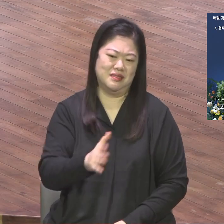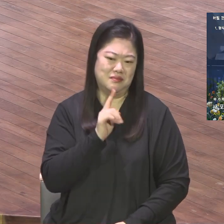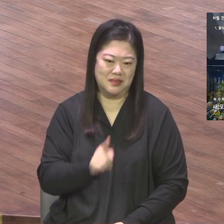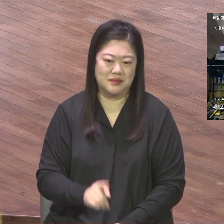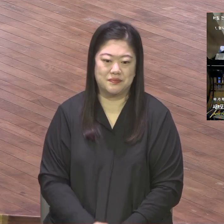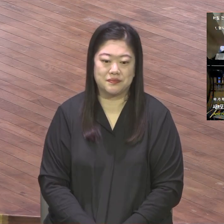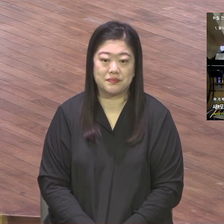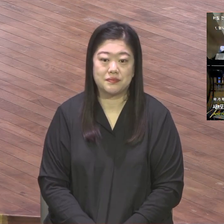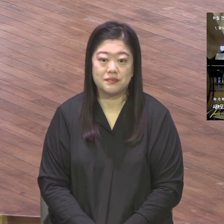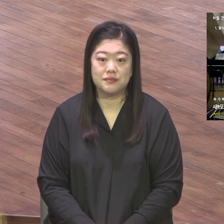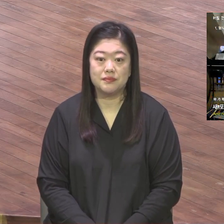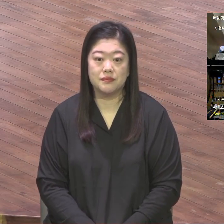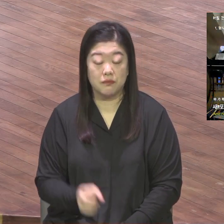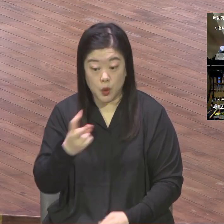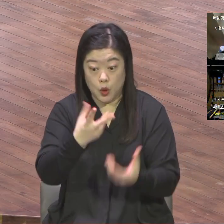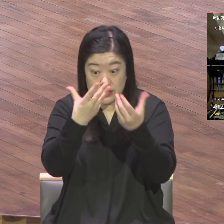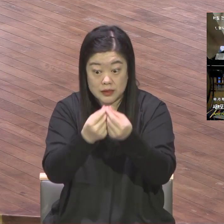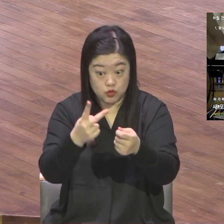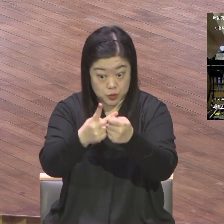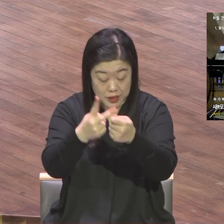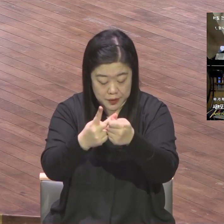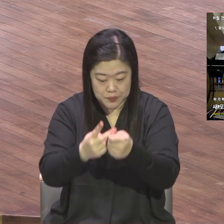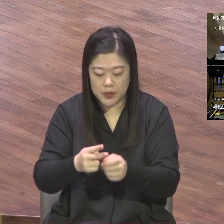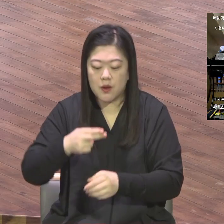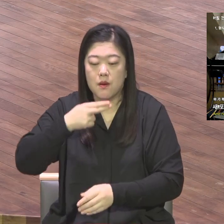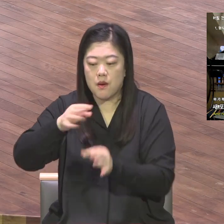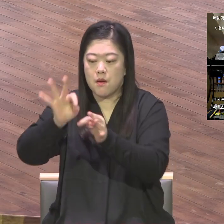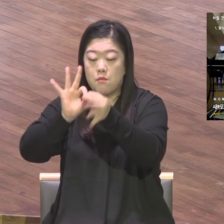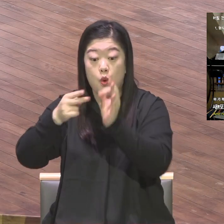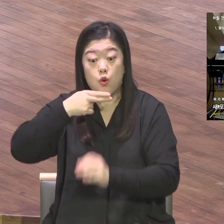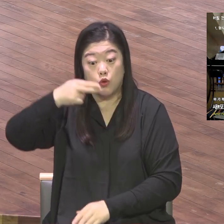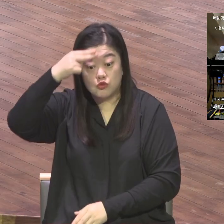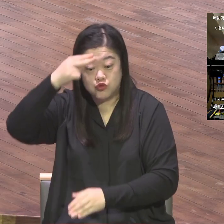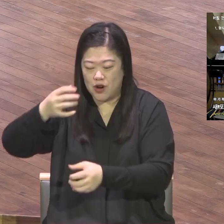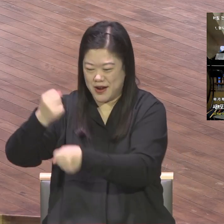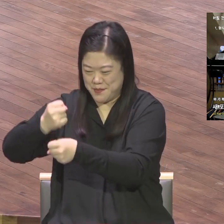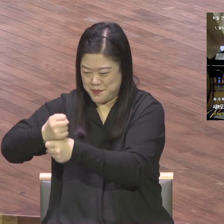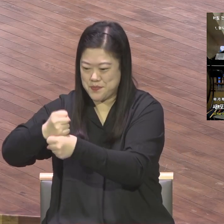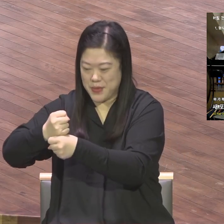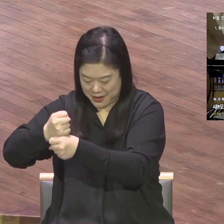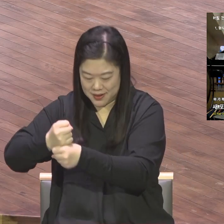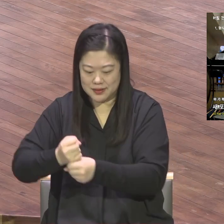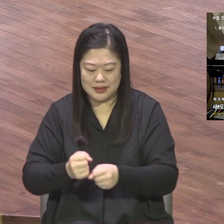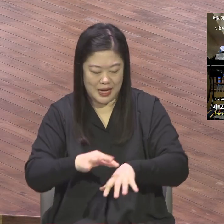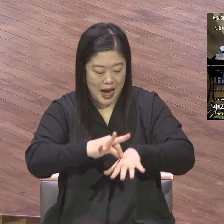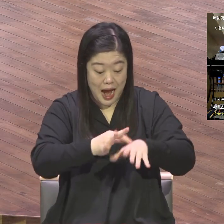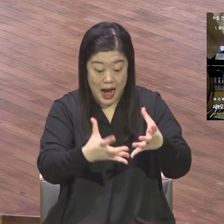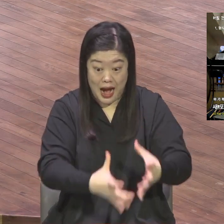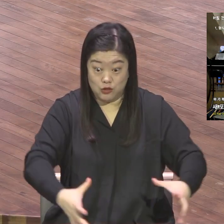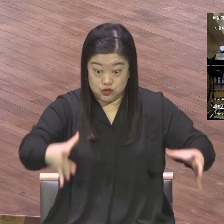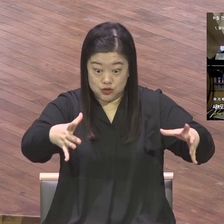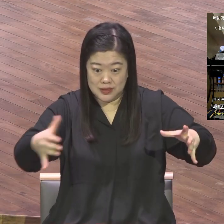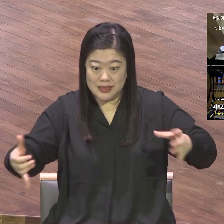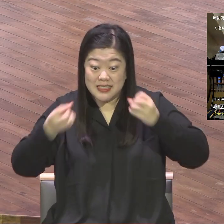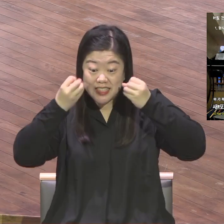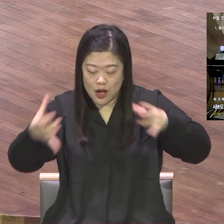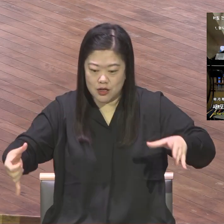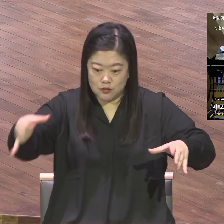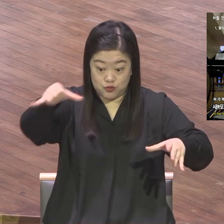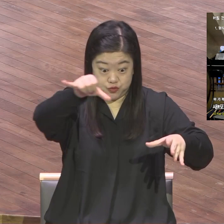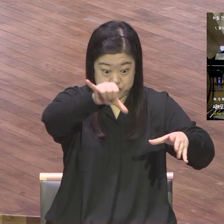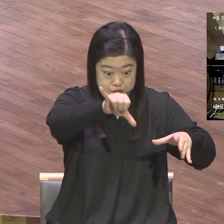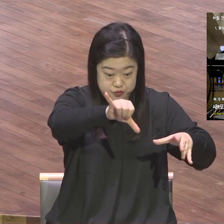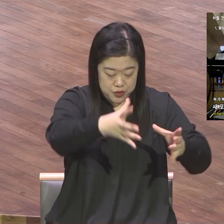22절입니다. 새 포도주를 낡은 가죽 부대에 넣는 자가 없나니 만일 그렇게 하면 새 포도주가 부대를